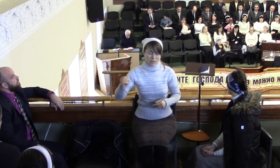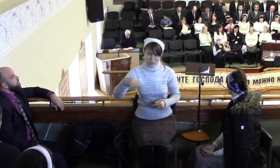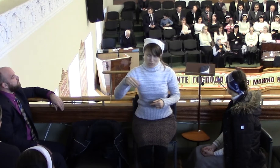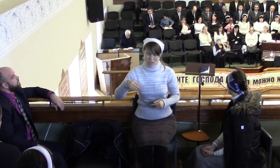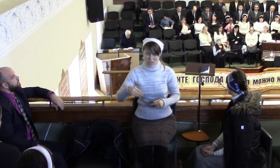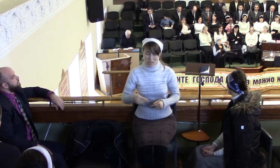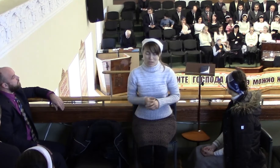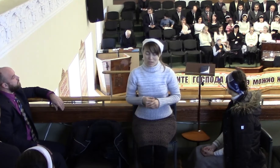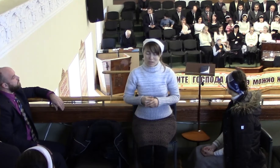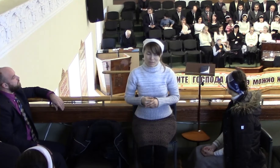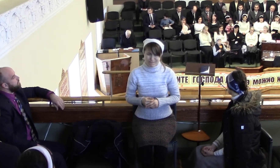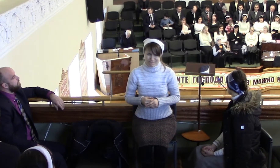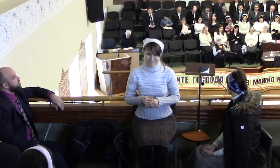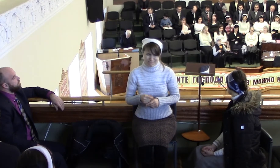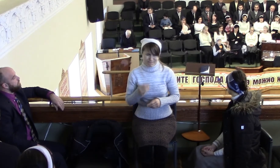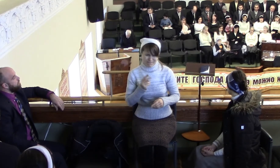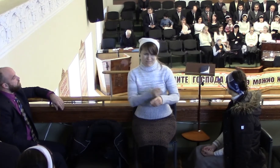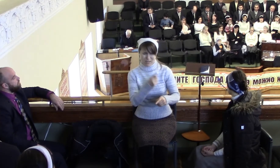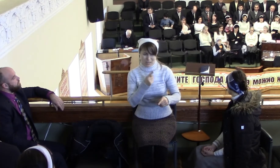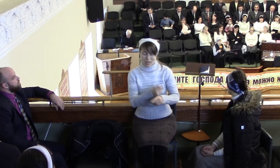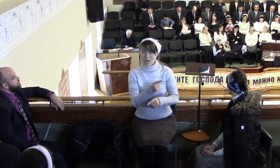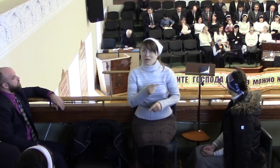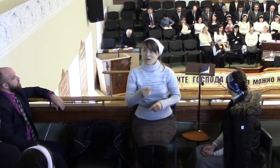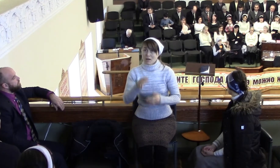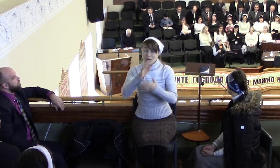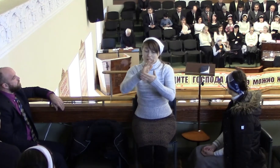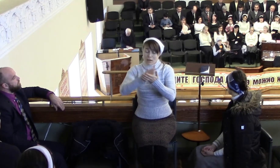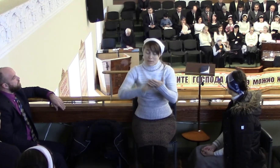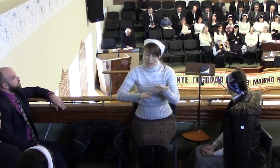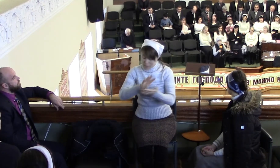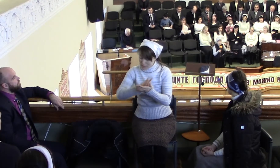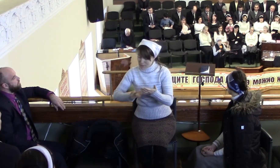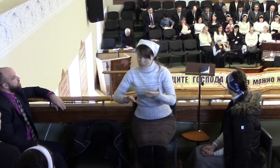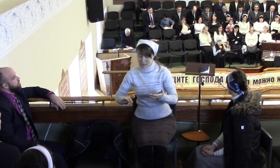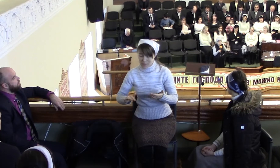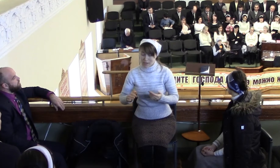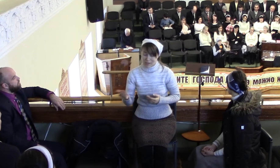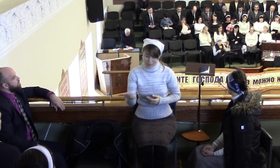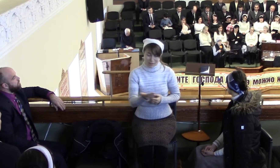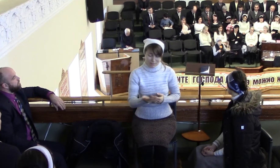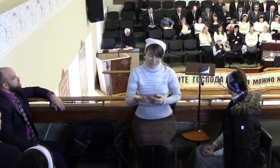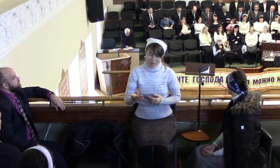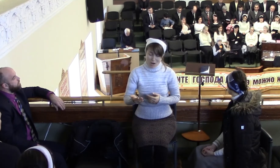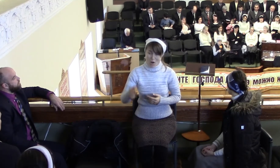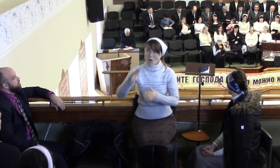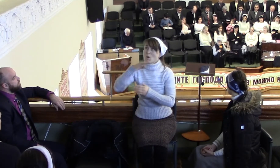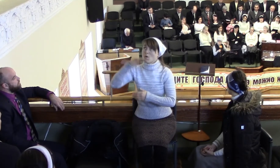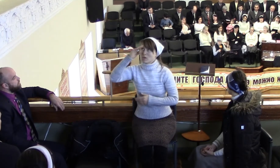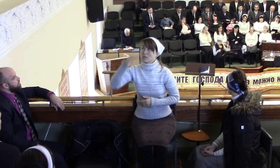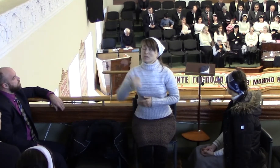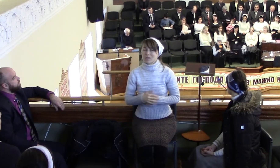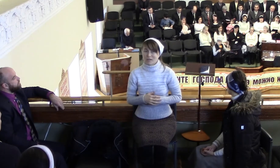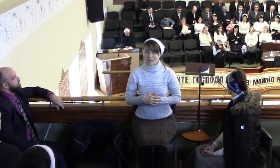Прости, отче, к небу взгляд. От боли все пылает тело. Ты